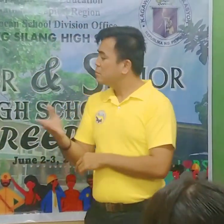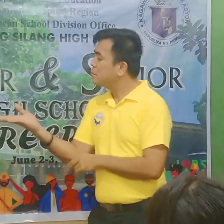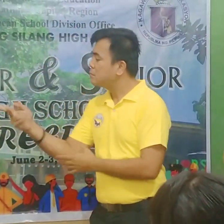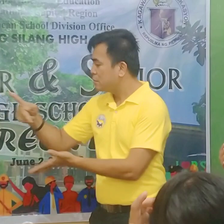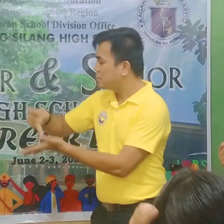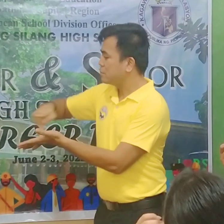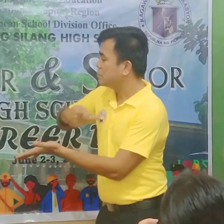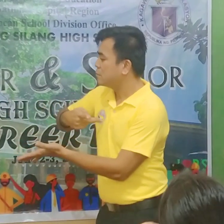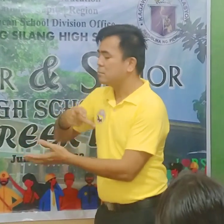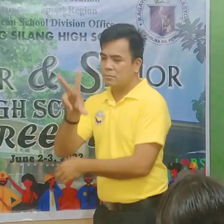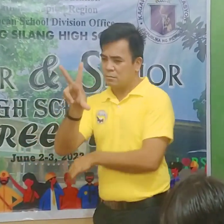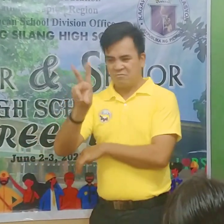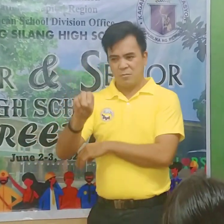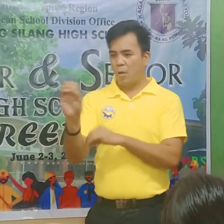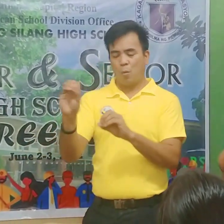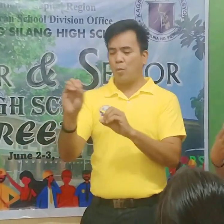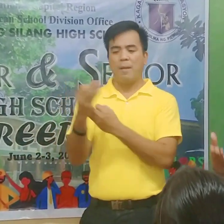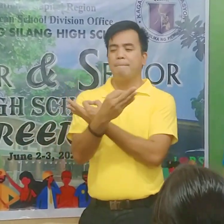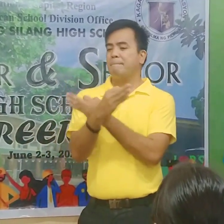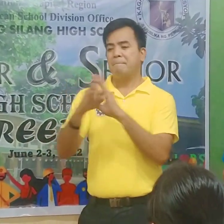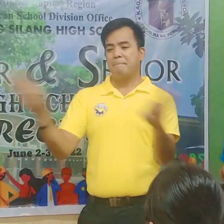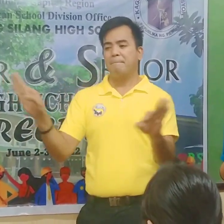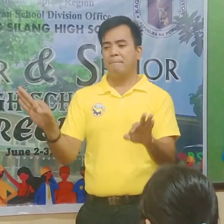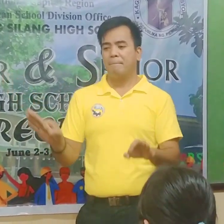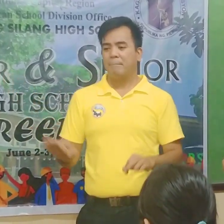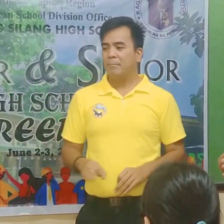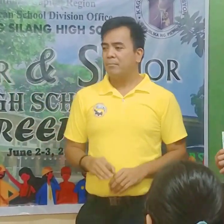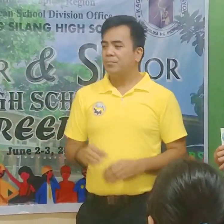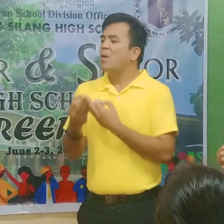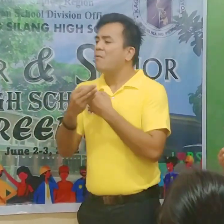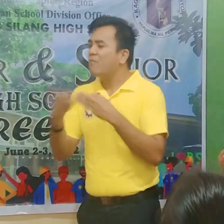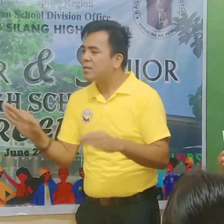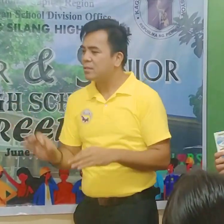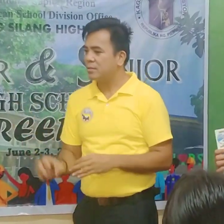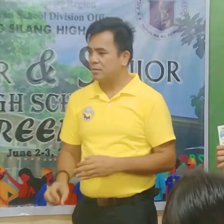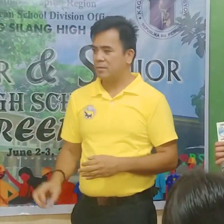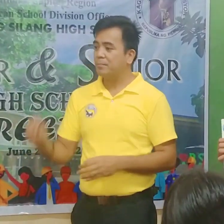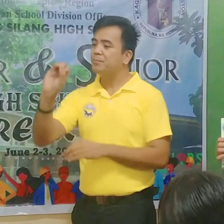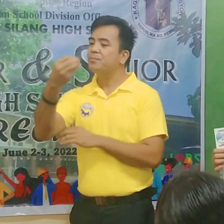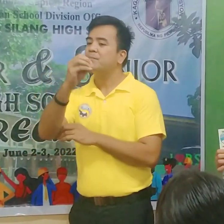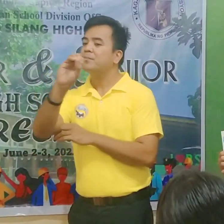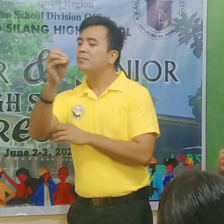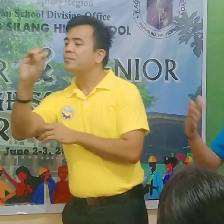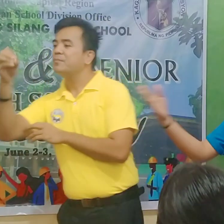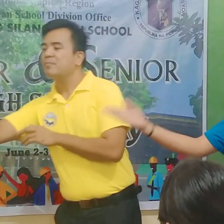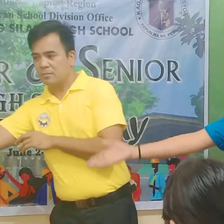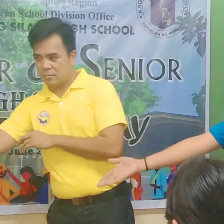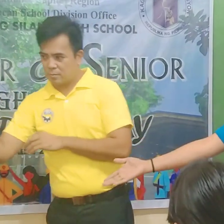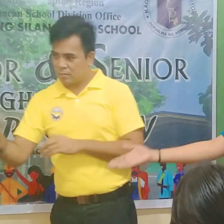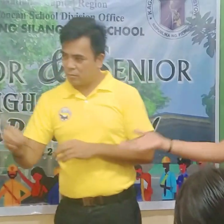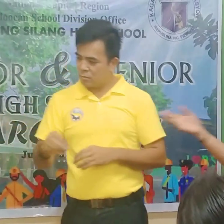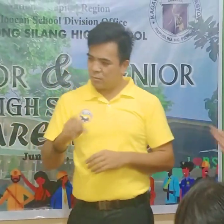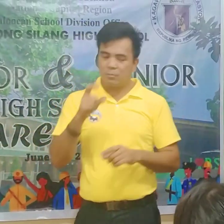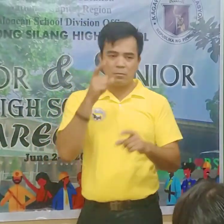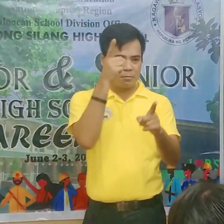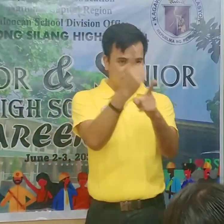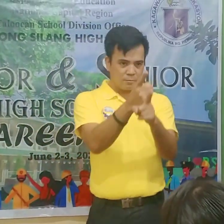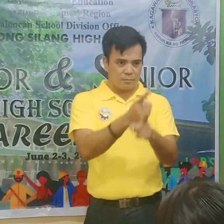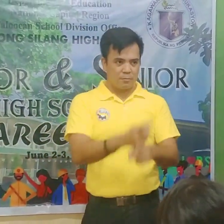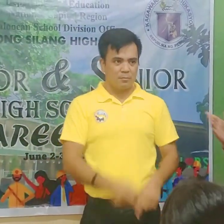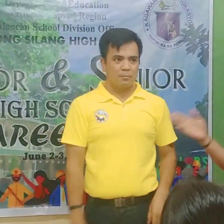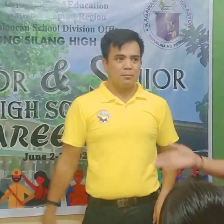Or wala po kami tinatago na dapat yung bayaran once na-enrolled na kayo sa Southeast Asia. So, like po na sinabi